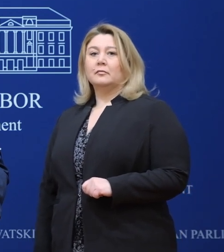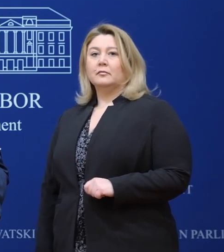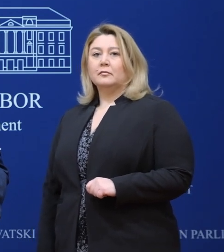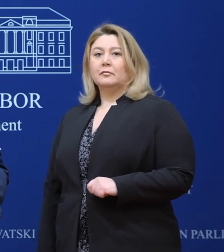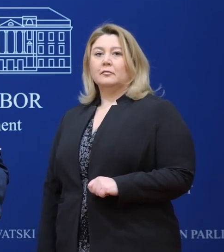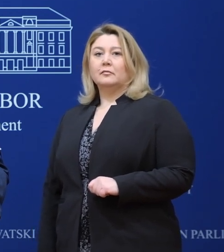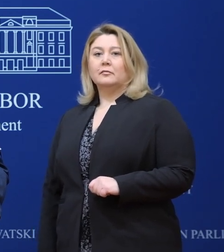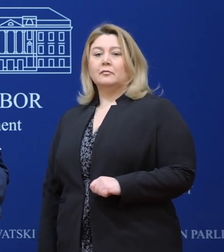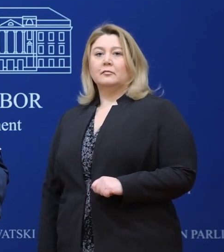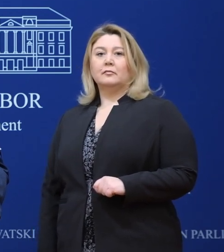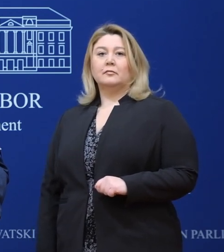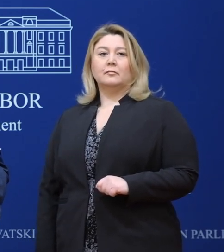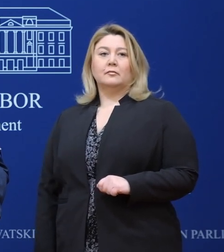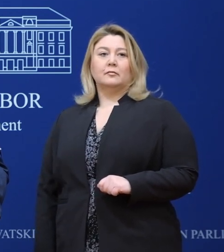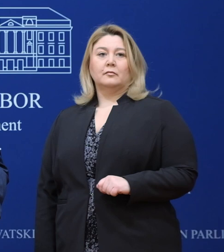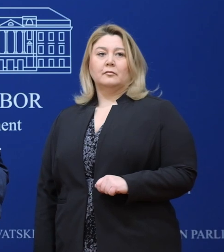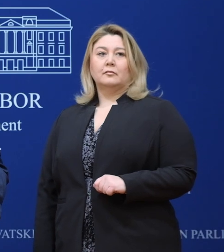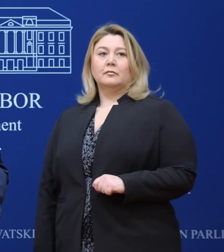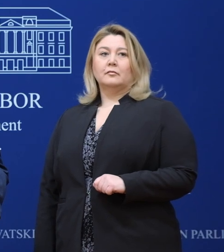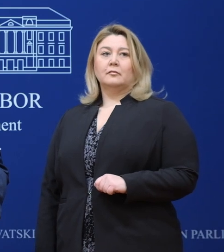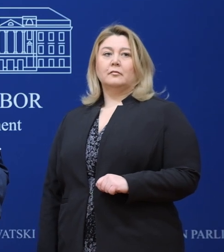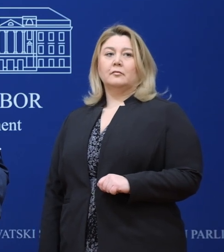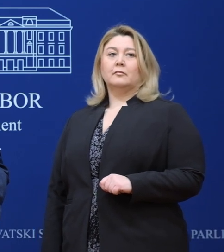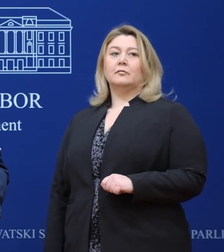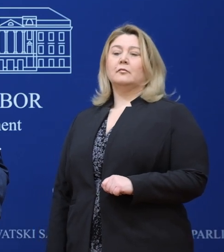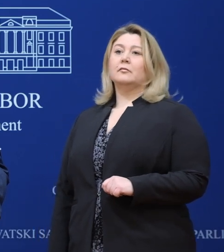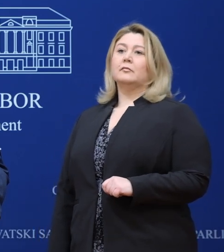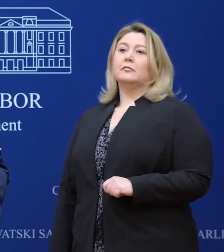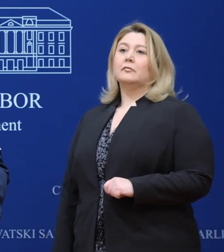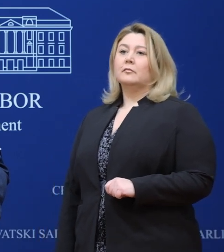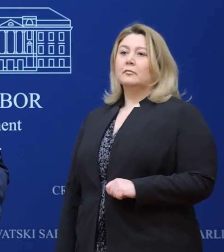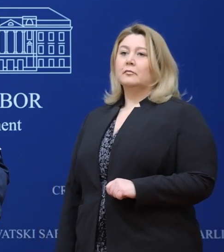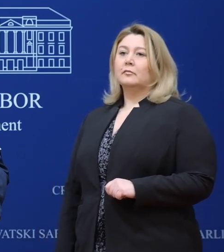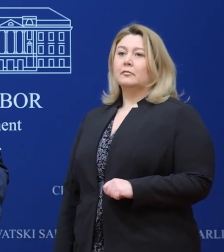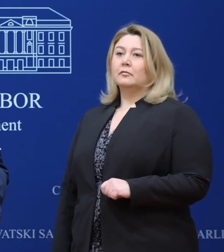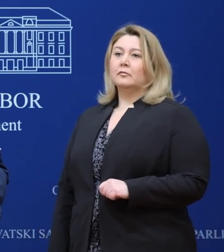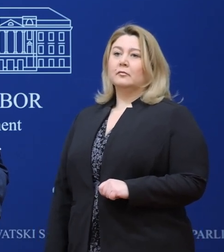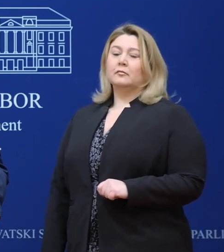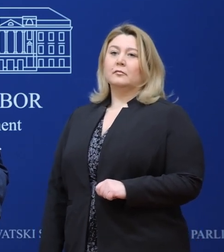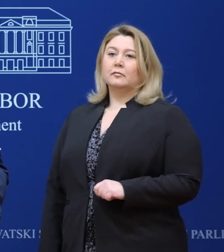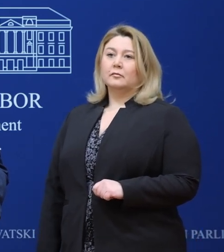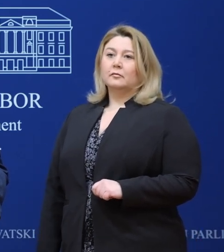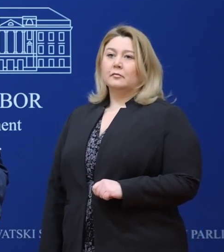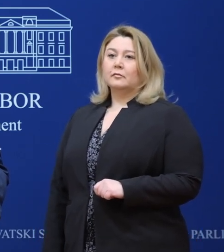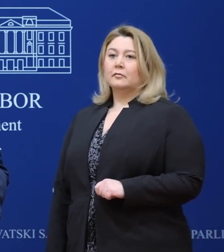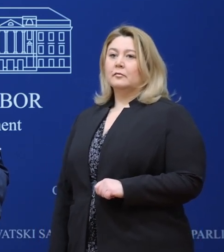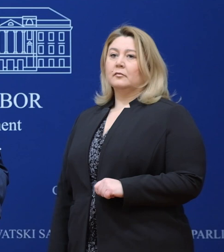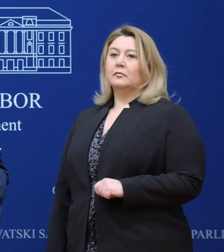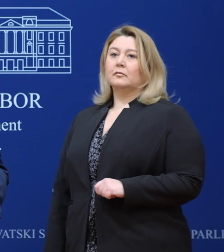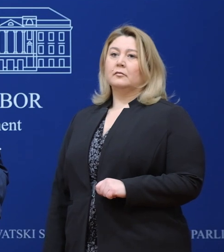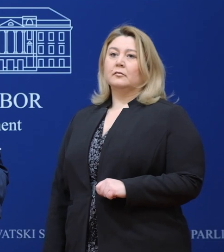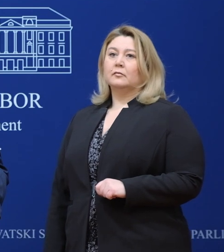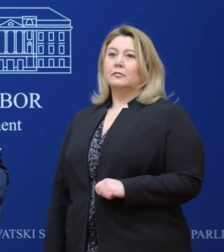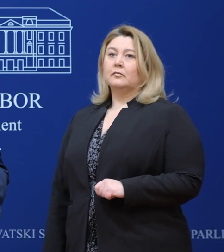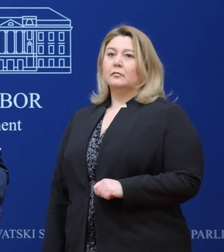rasprava za koju se možda unaprijed zna kakav će joj biti ishod kad je riječ o glasovanju, nije iskorištena